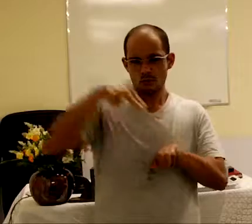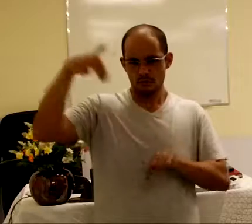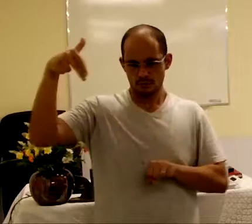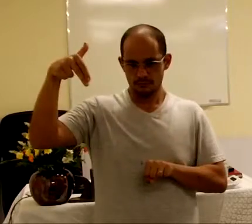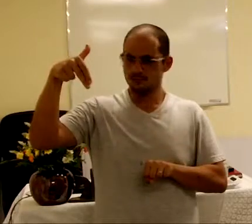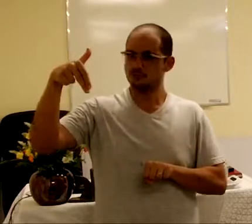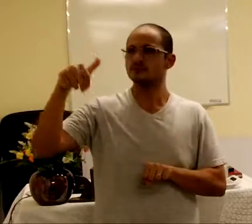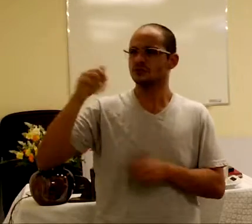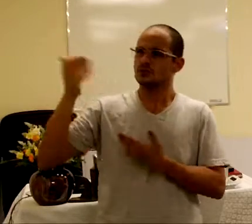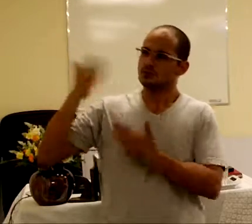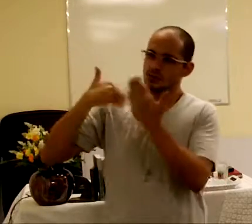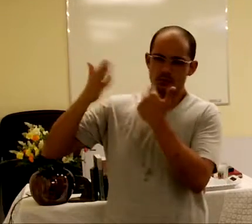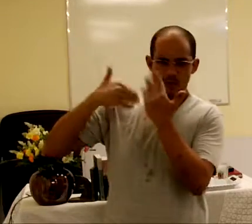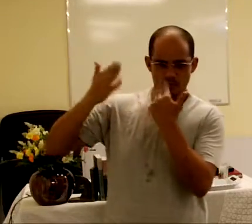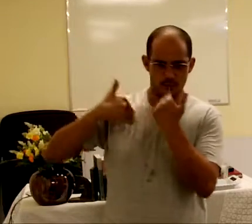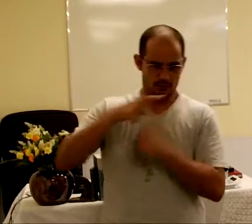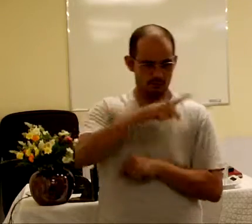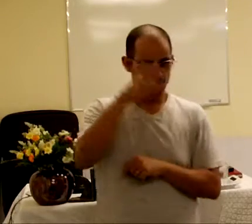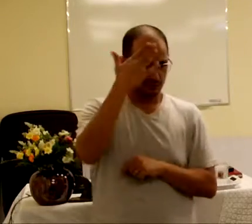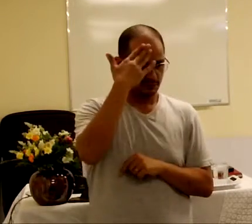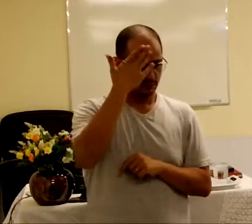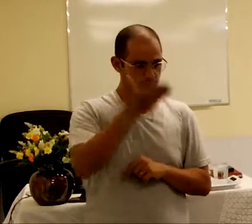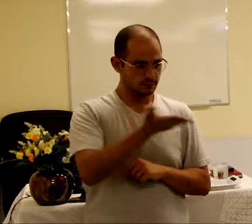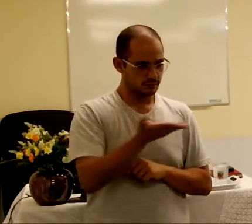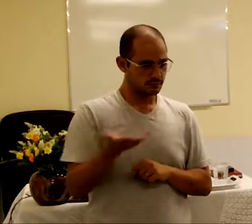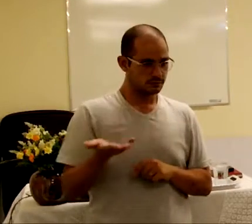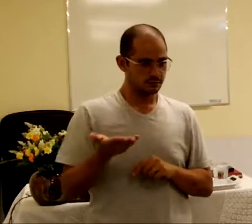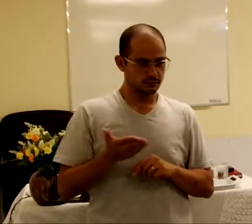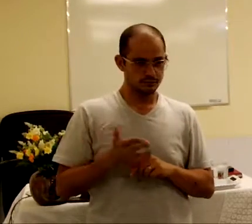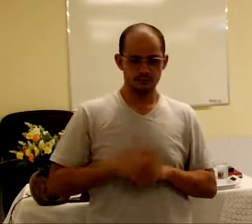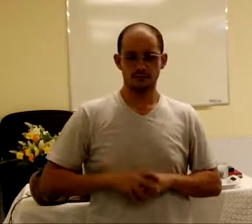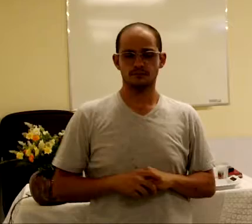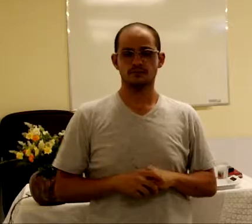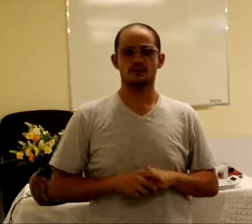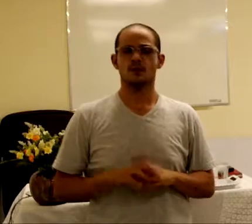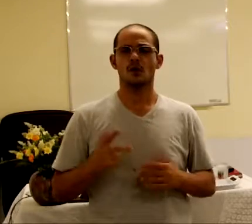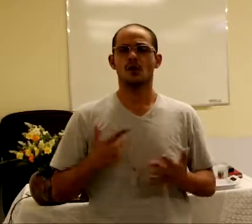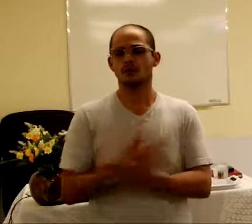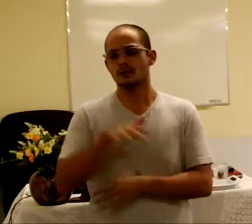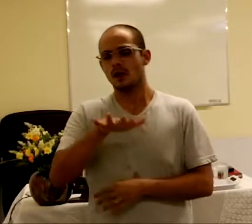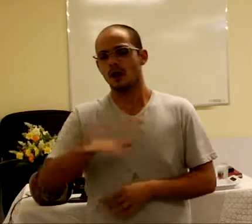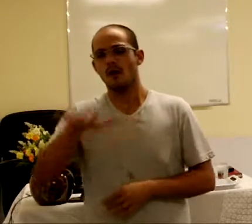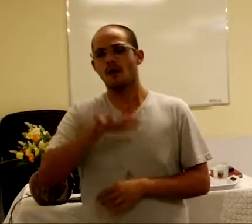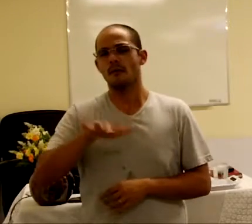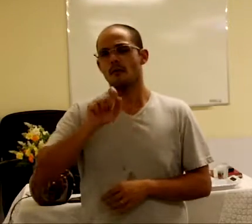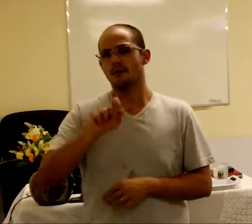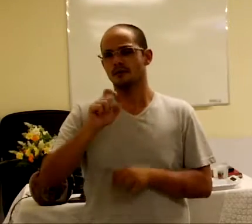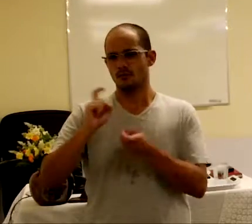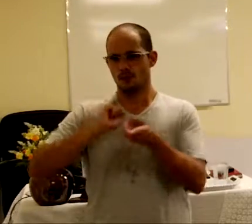espíritas temos que conversar com gente morta. Isso acontece num espaço chamado reunião mediúnica,